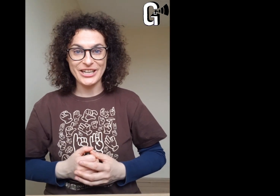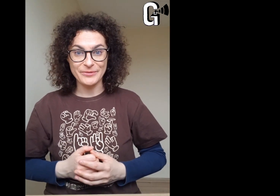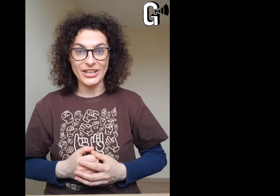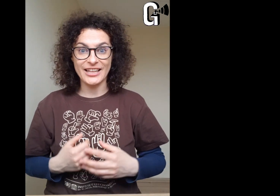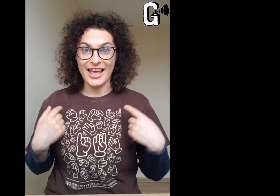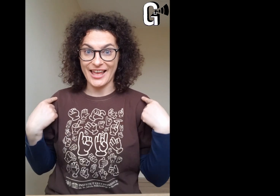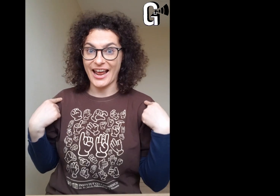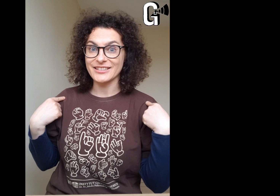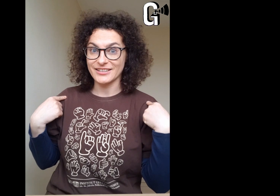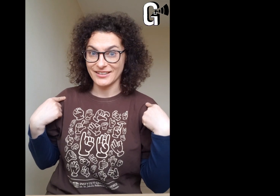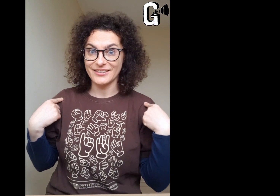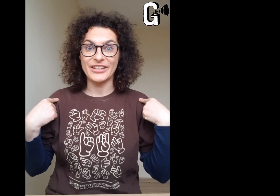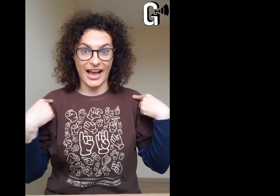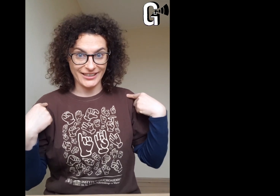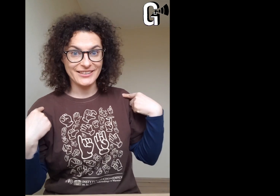Pokołyszymy się teraz w takt.